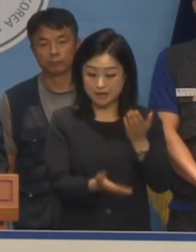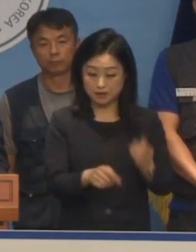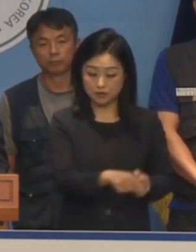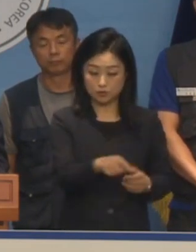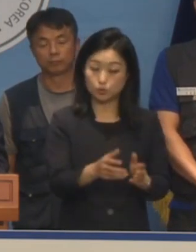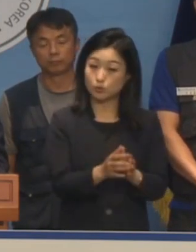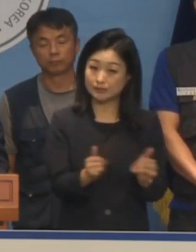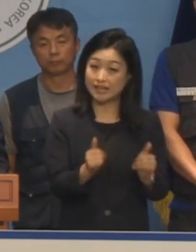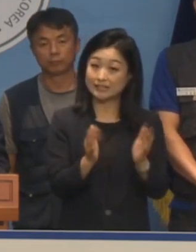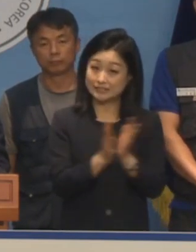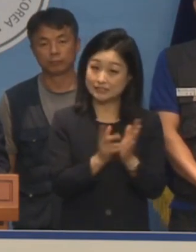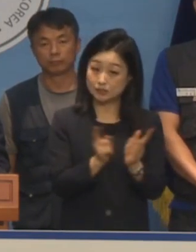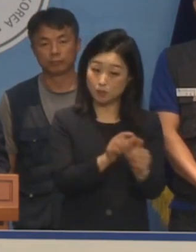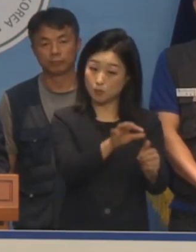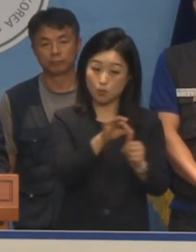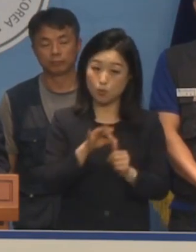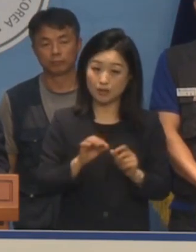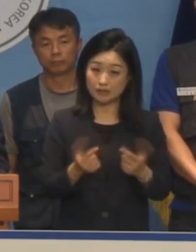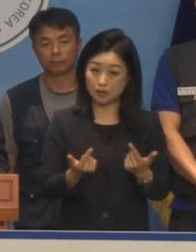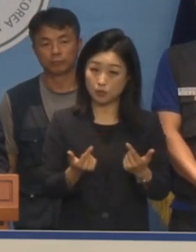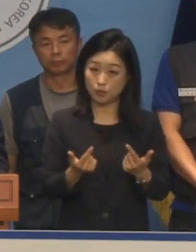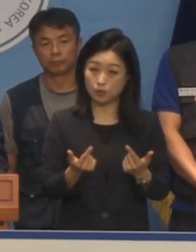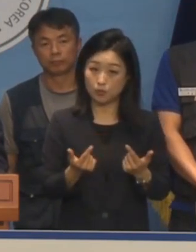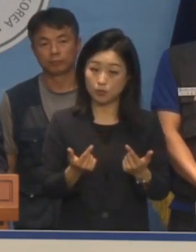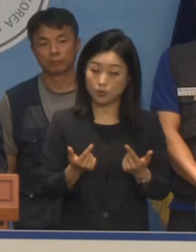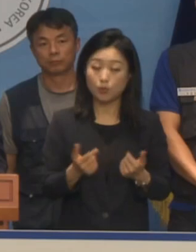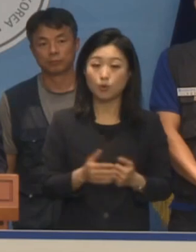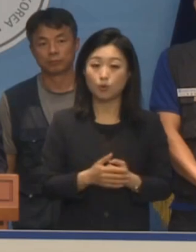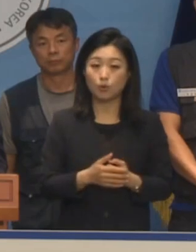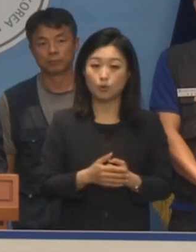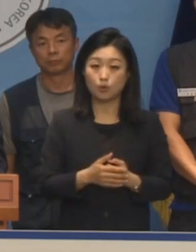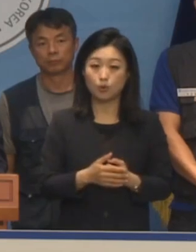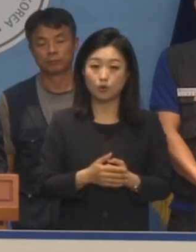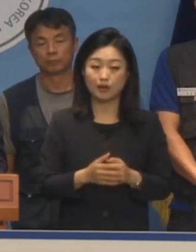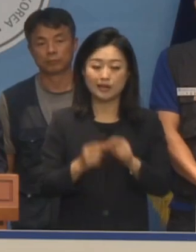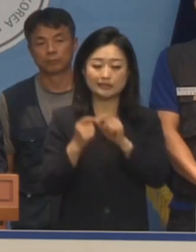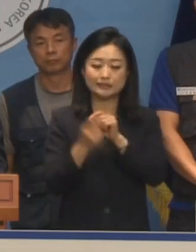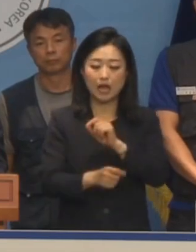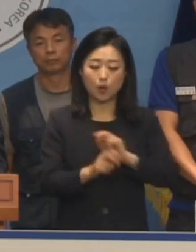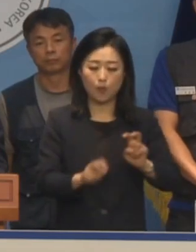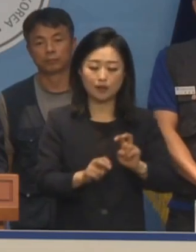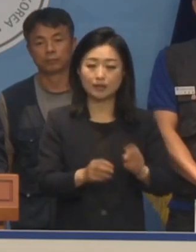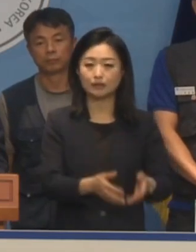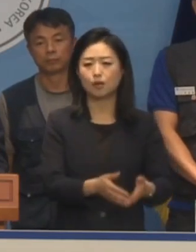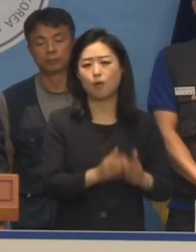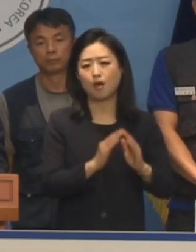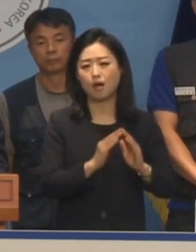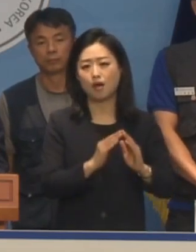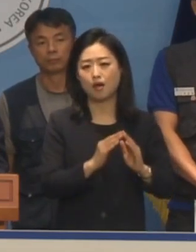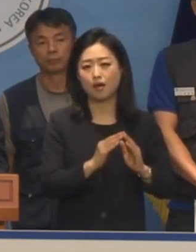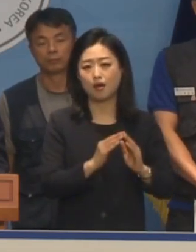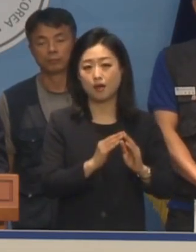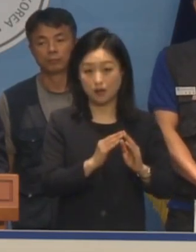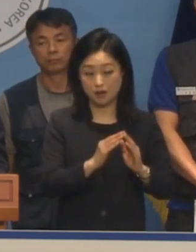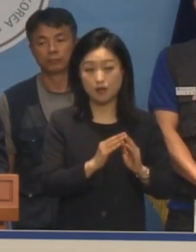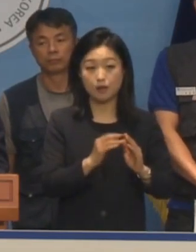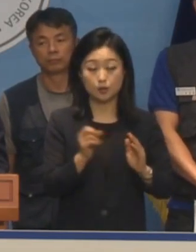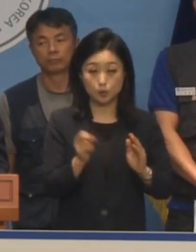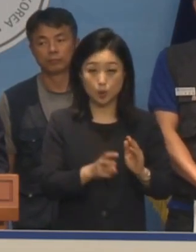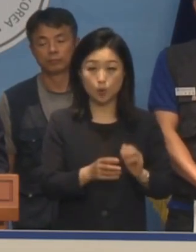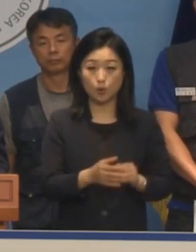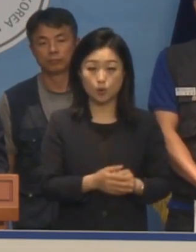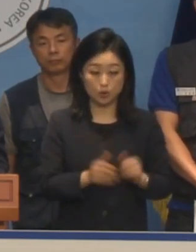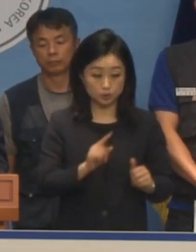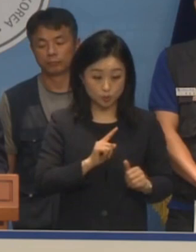노동자들을 직접 고용하는 것이 아니라 100% 출자한 자회사를 설립하고 근로자 지의 확인 소송에 참여하지는